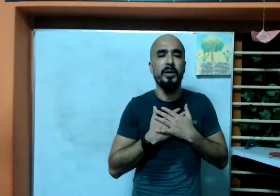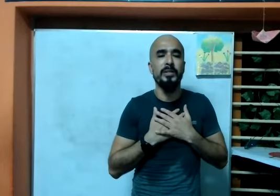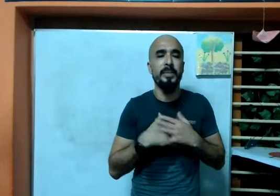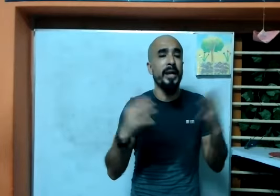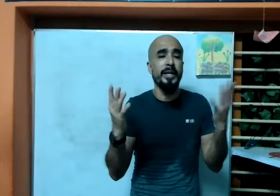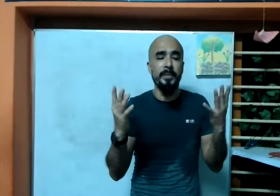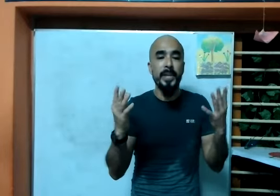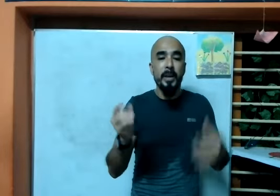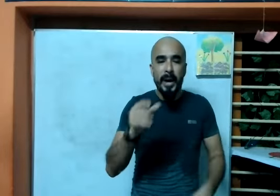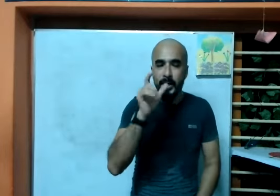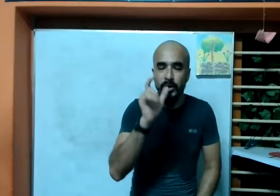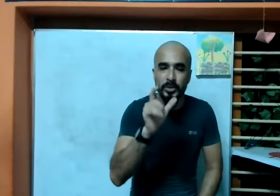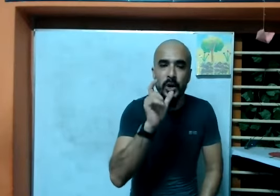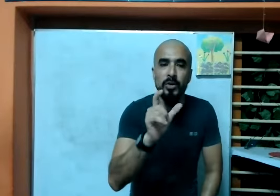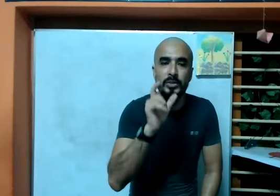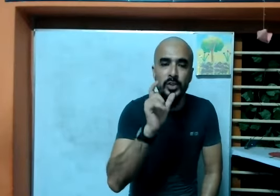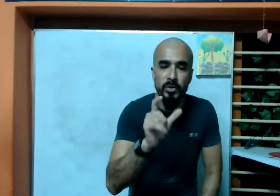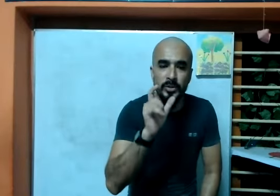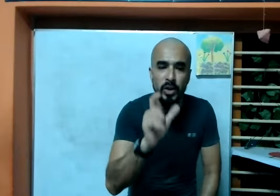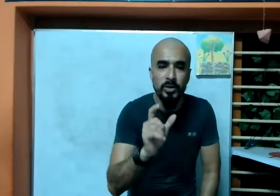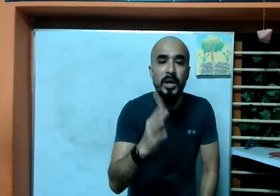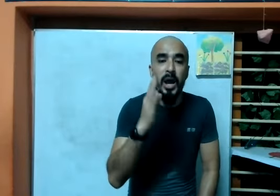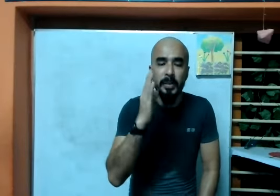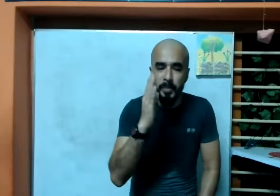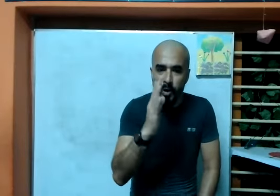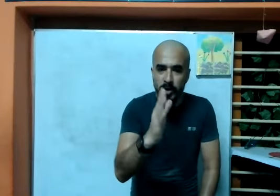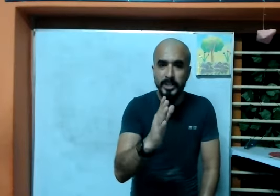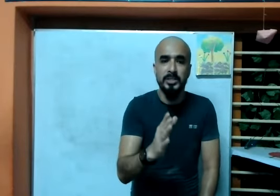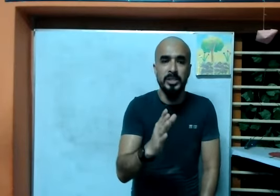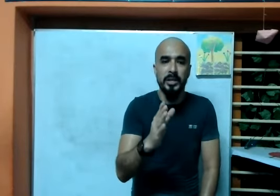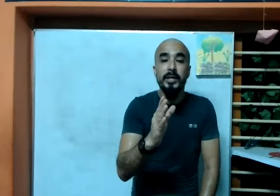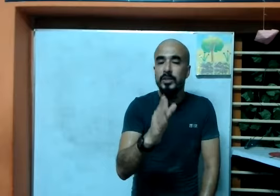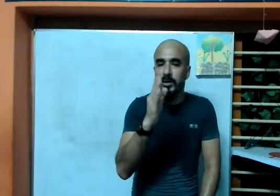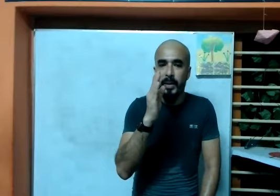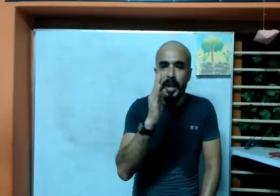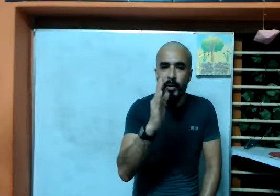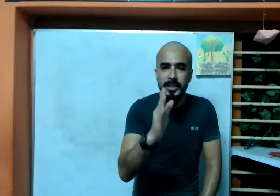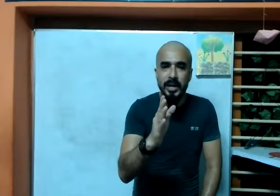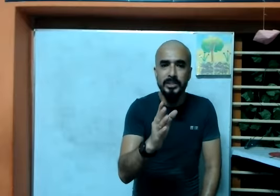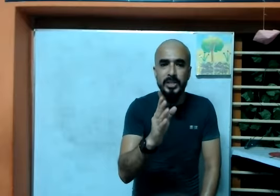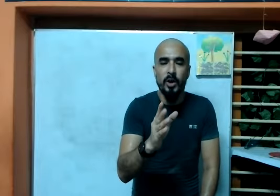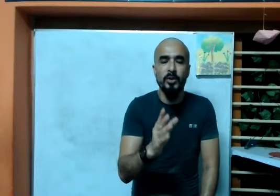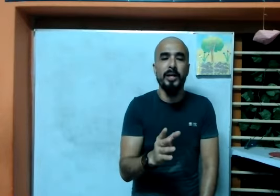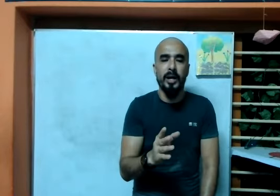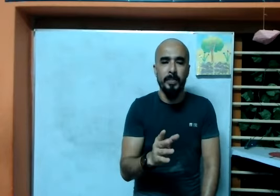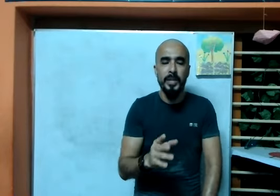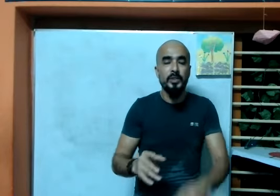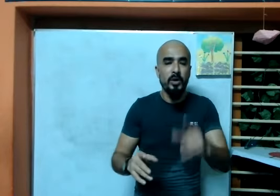হয়েছে। মানে কি, মানে হলো যখন যখন যখন আমি বর্ণনা দিচ্ছি, যখন আমি কাউকে জানাচ্ছি ঘটনাটা, যখন